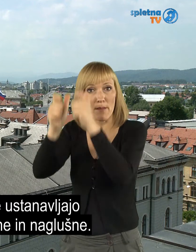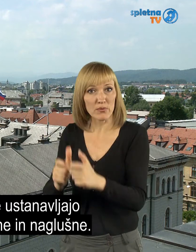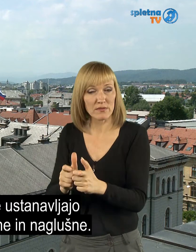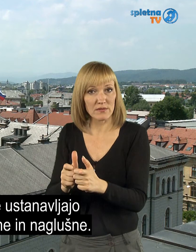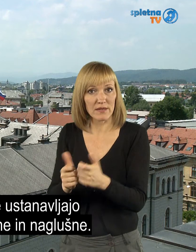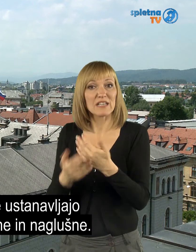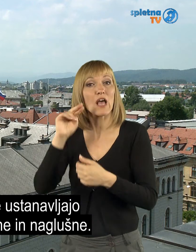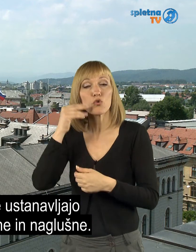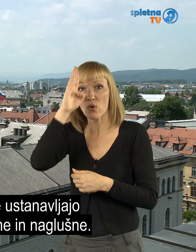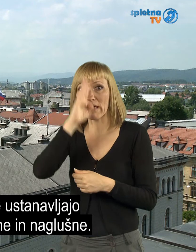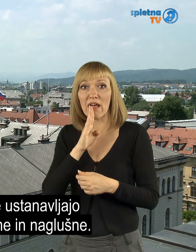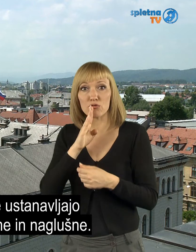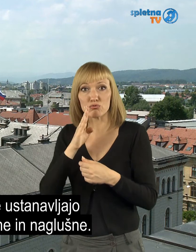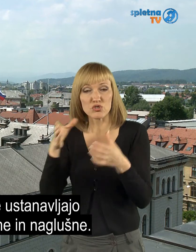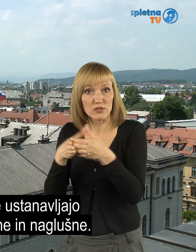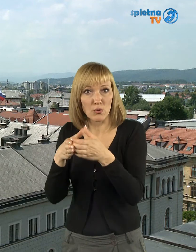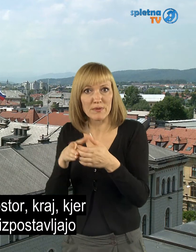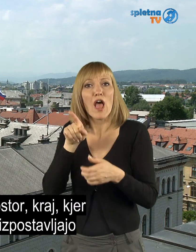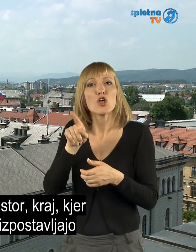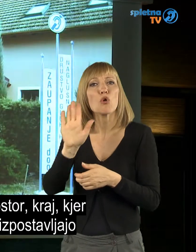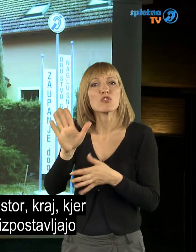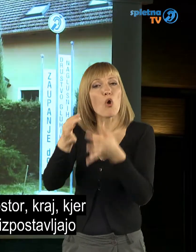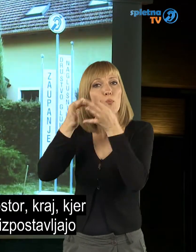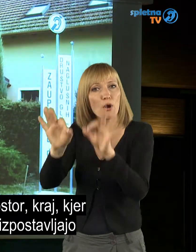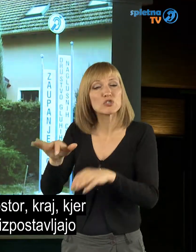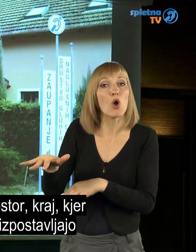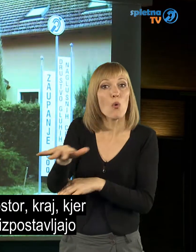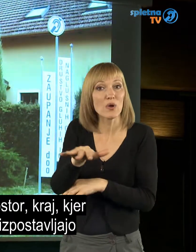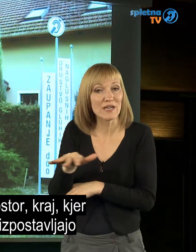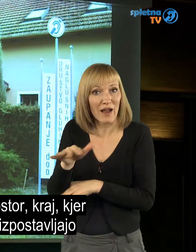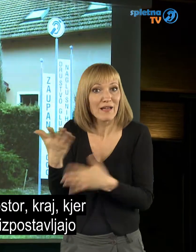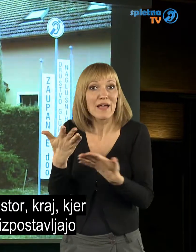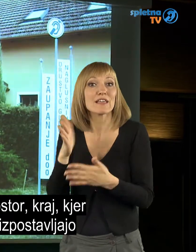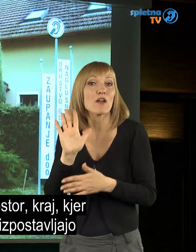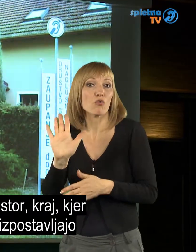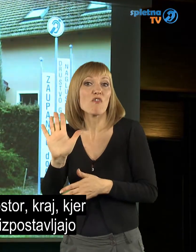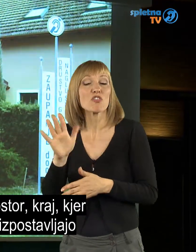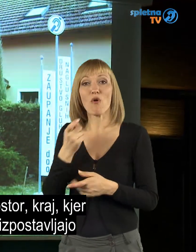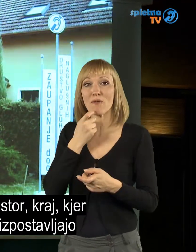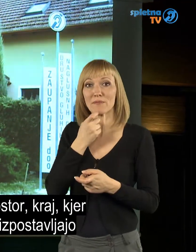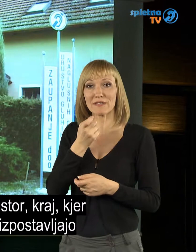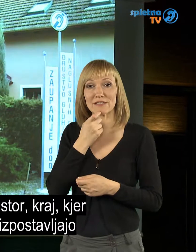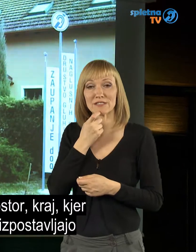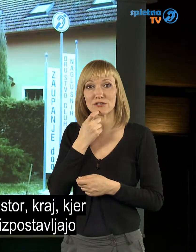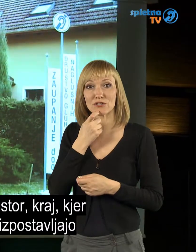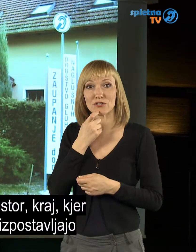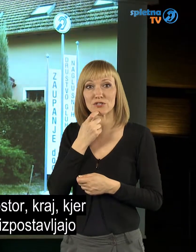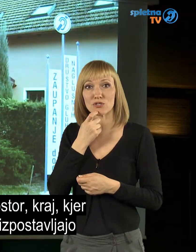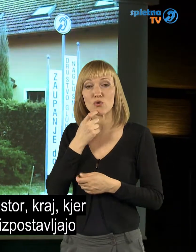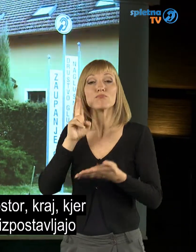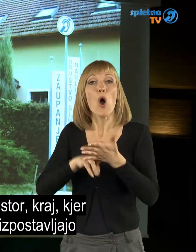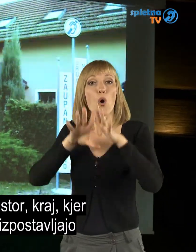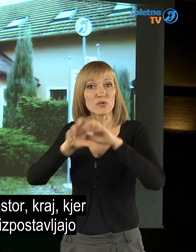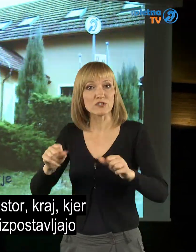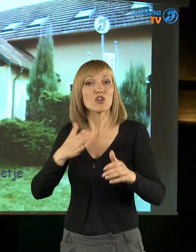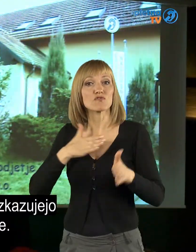posebna podjetja za gluhe in naglušne. Namreč to je njihov prostor, kraj, kjer lahko v svojem jeziku uresničujejo